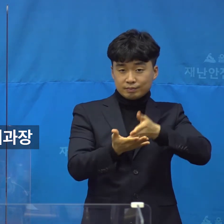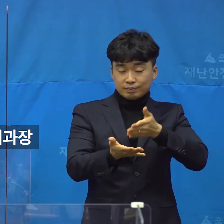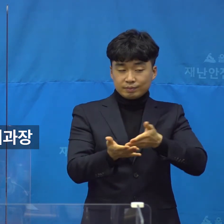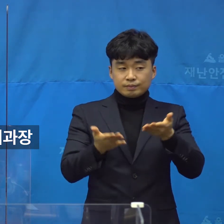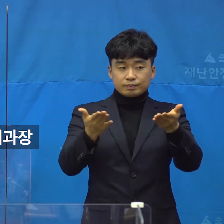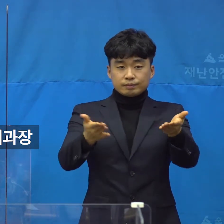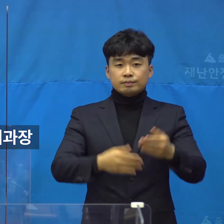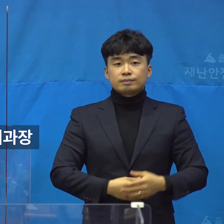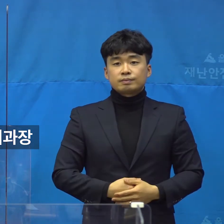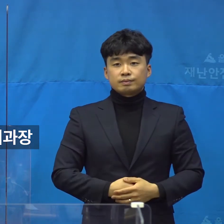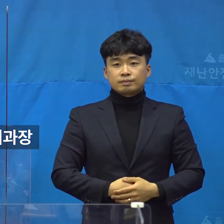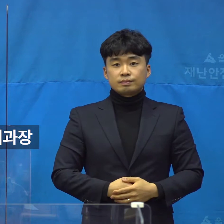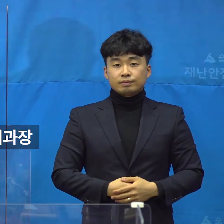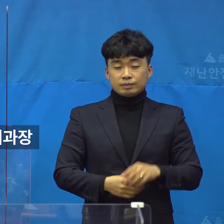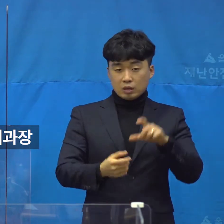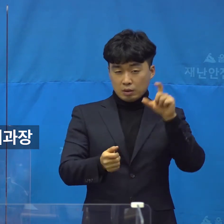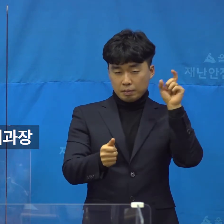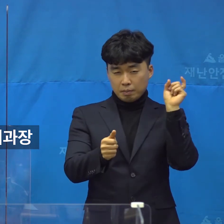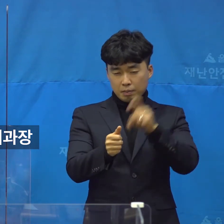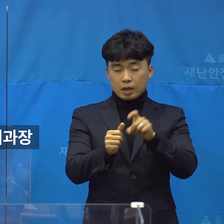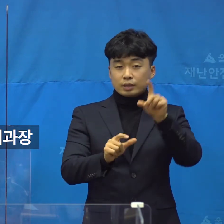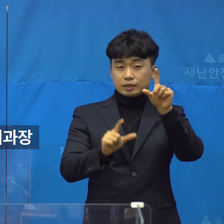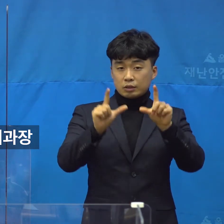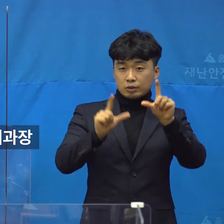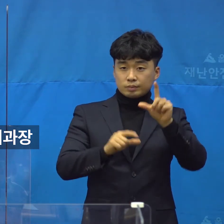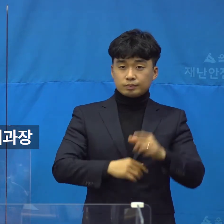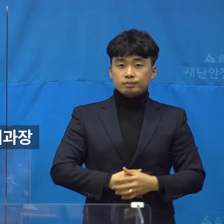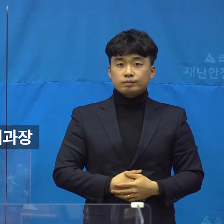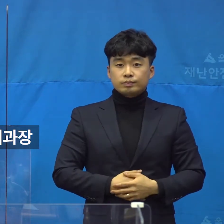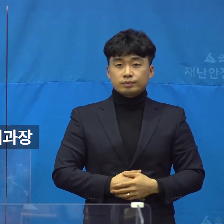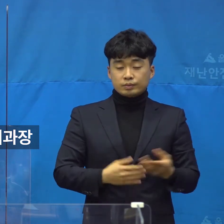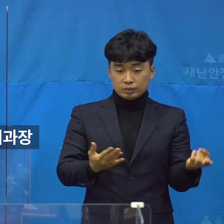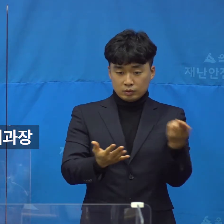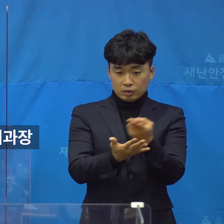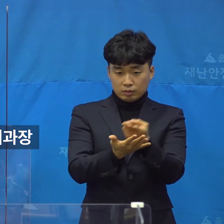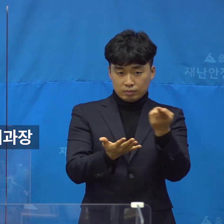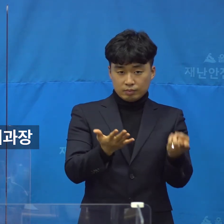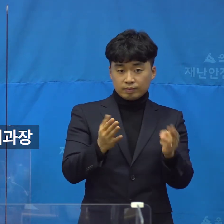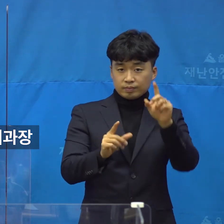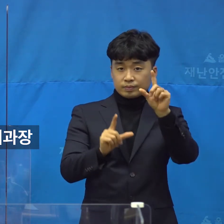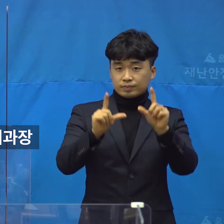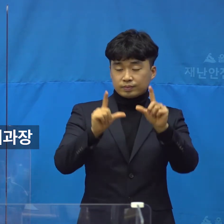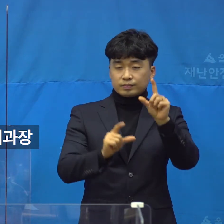보고드리겠습니다. 확진자 관리 현황입니다. 먼저 이태원 현황입니다.